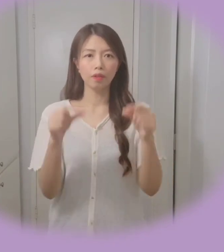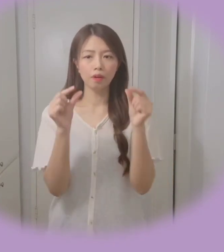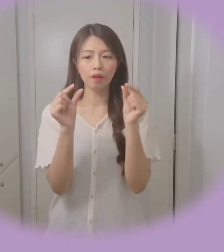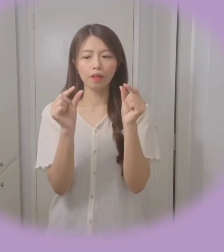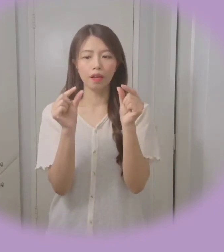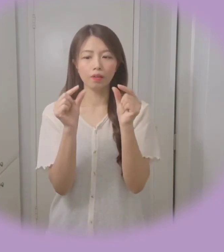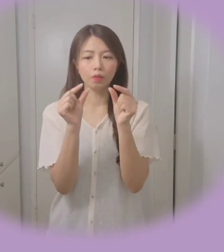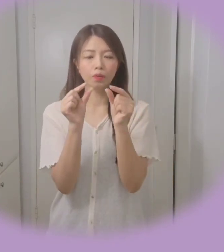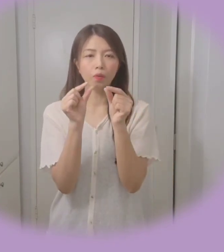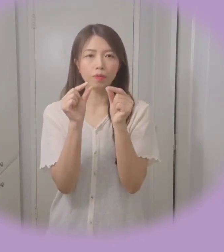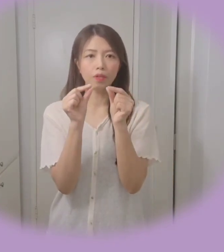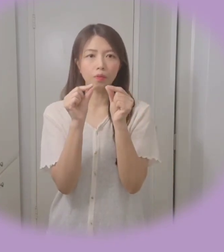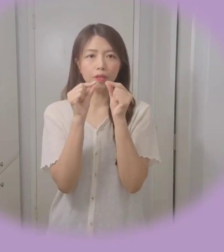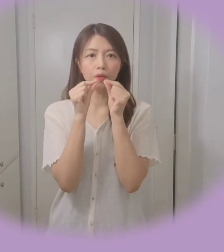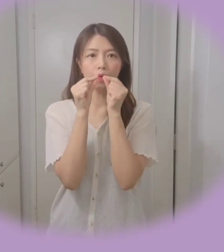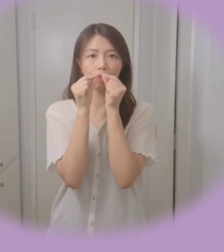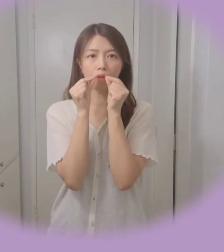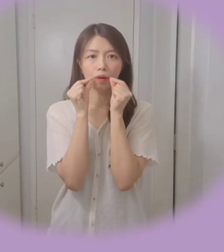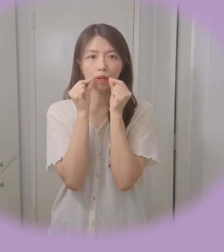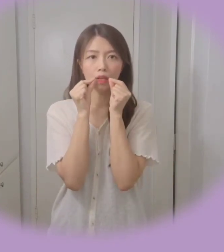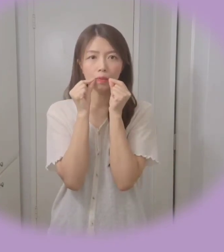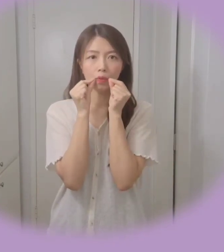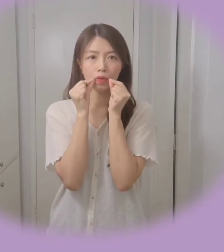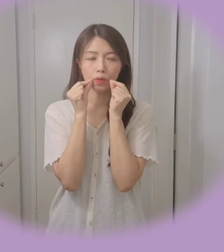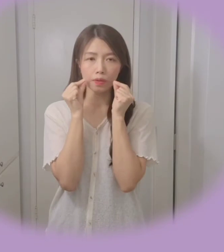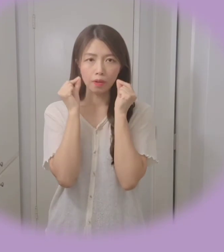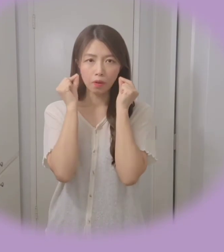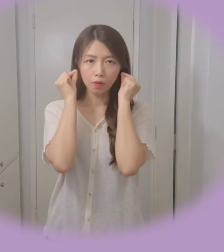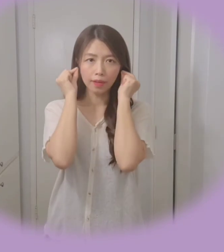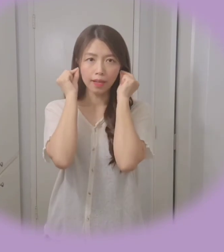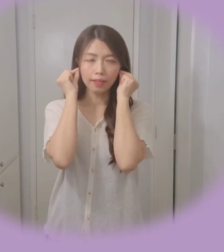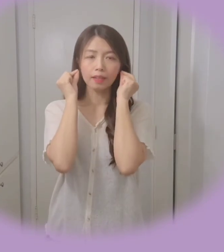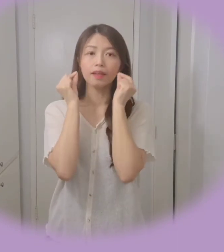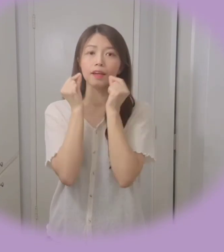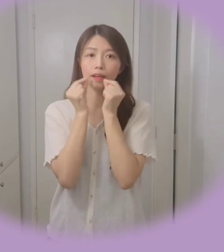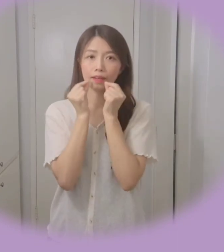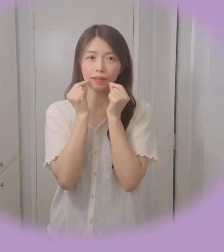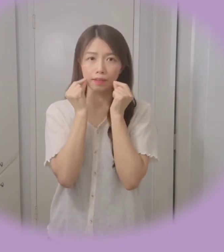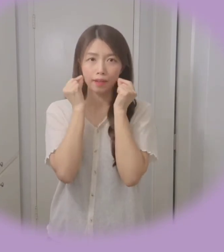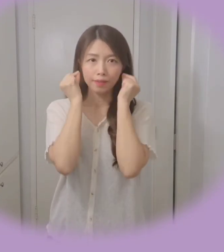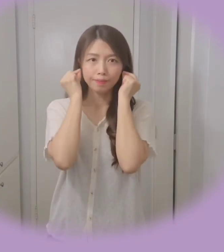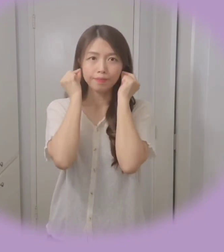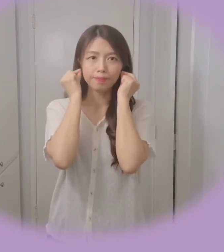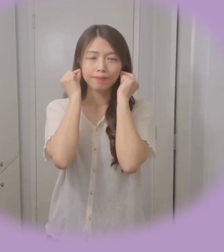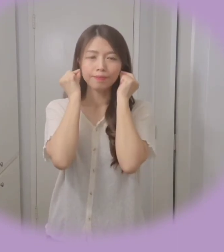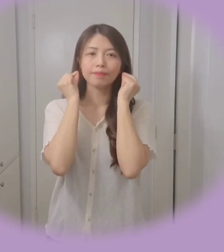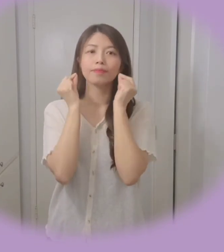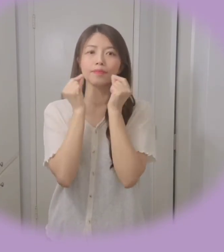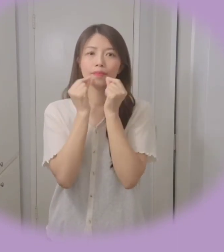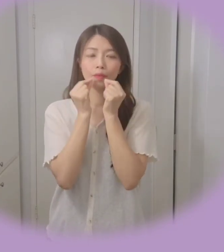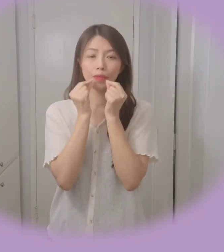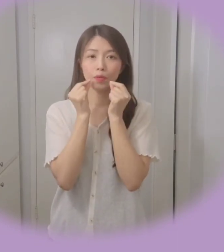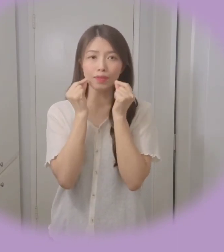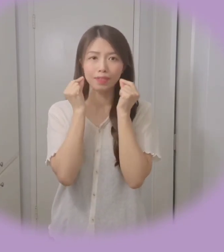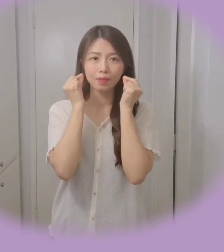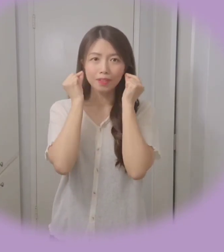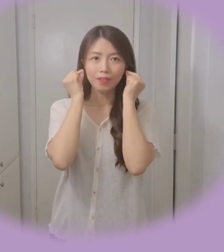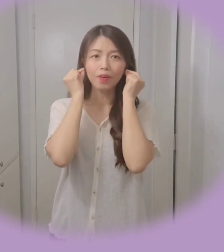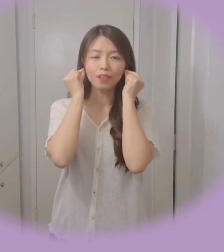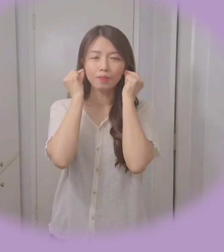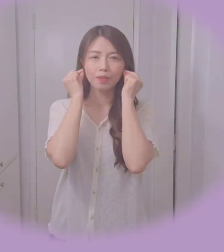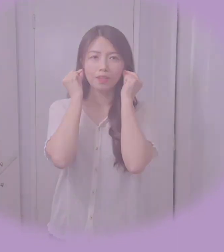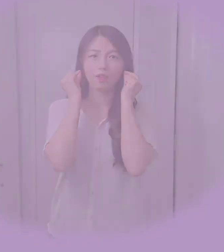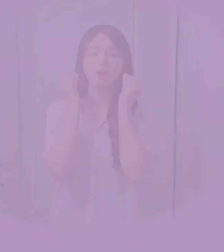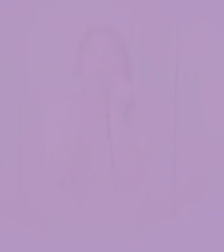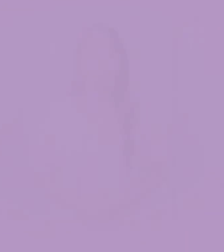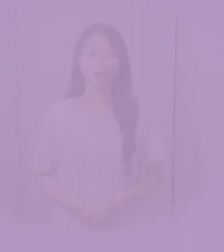뜻의 소원은요, 양손 엄지검지 이용해서 입꼬리 쪽에서 귀까지 이렇게 미소를